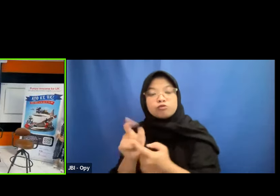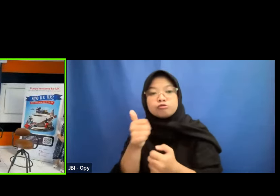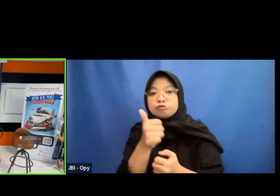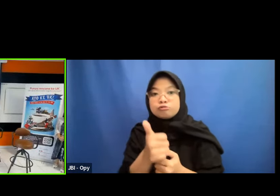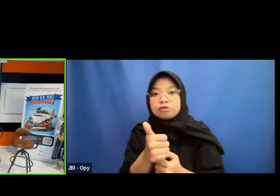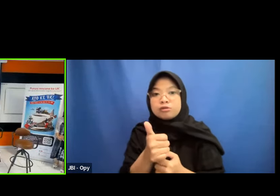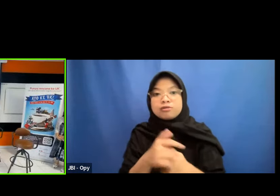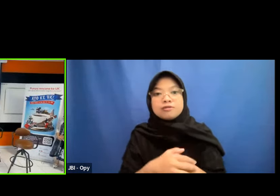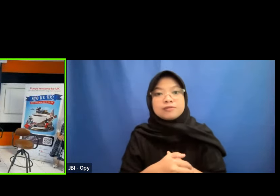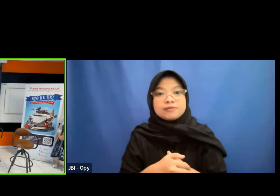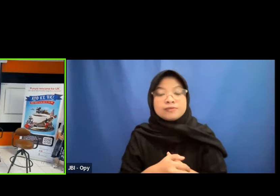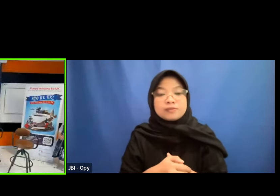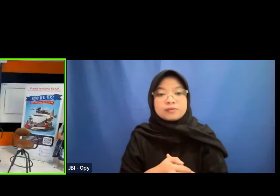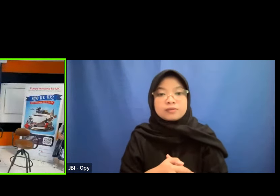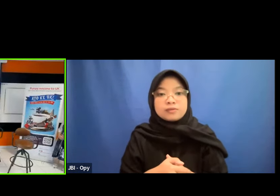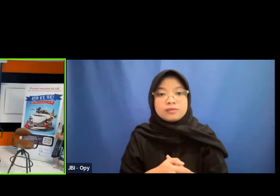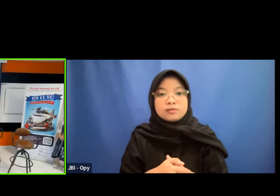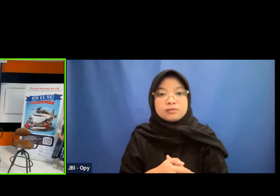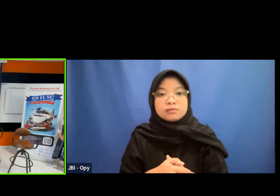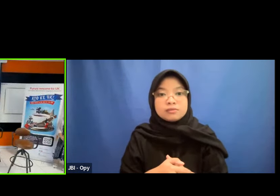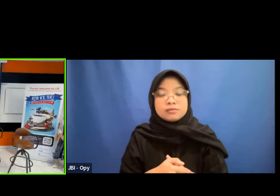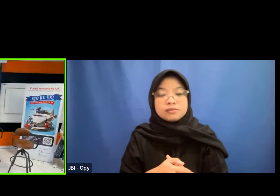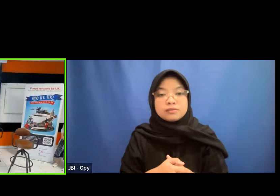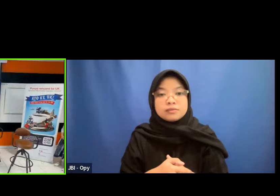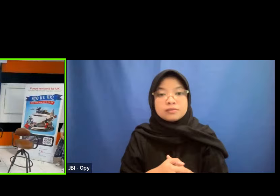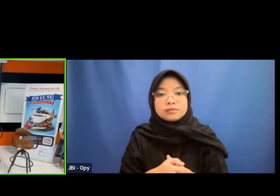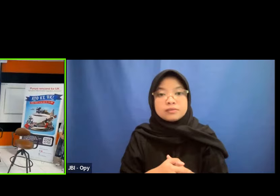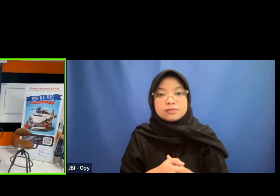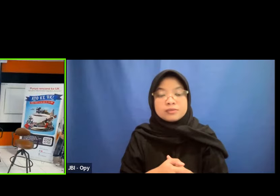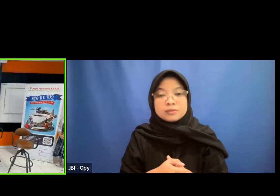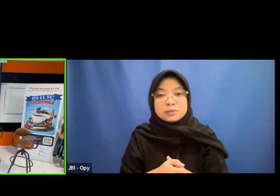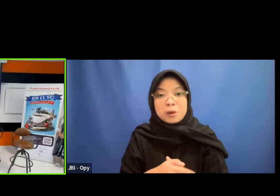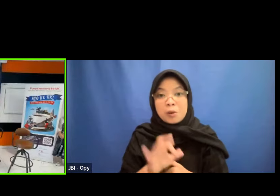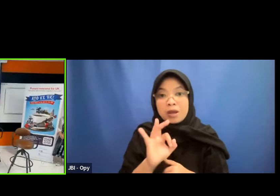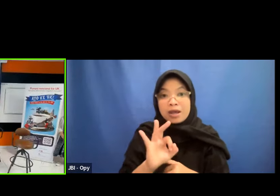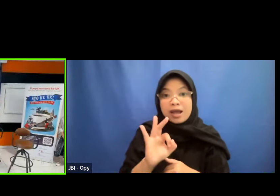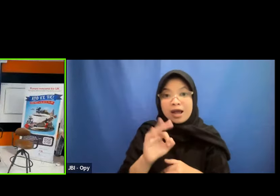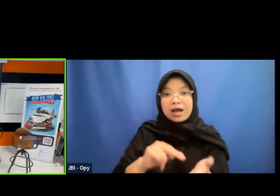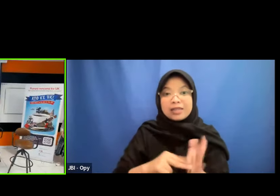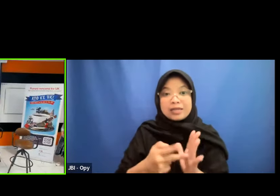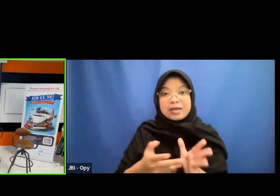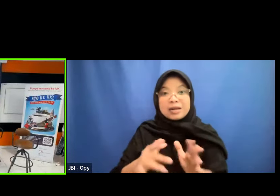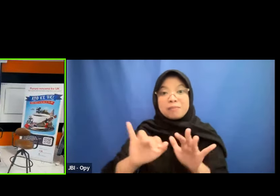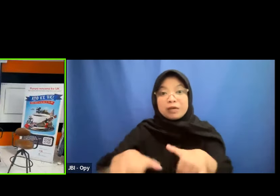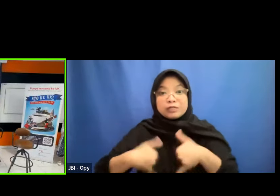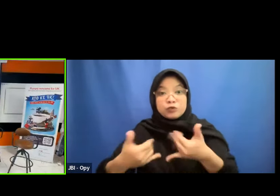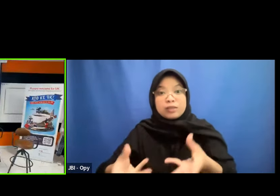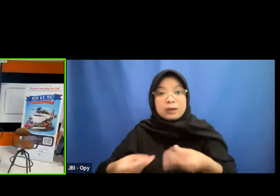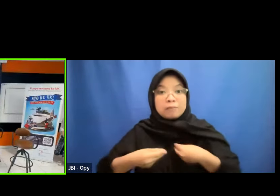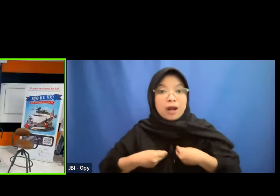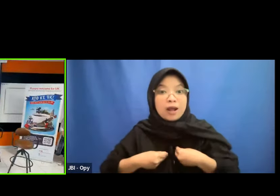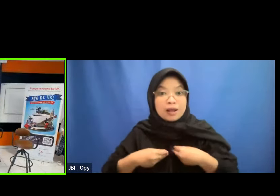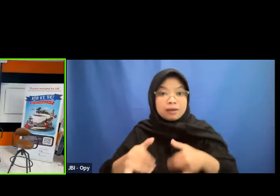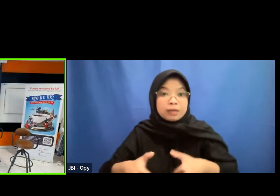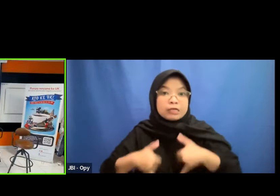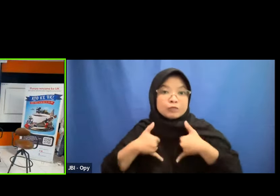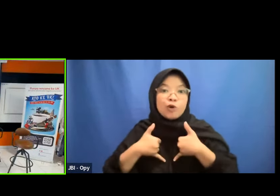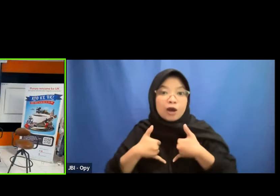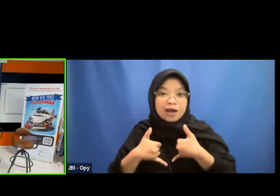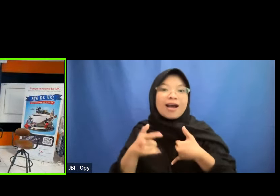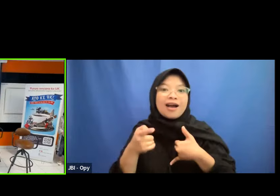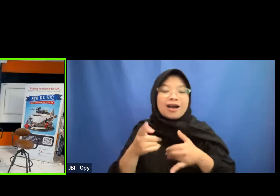ya Oke jadi ini yang akan menerima beasiswa dan